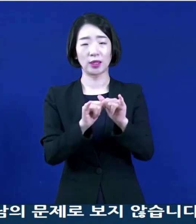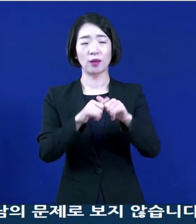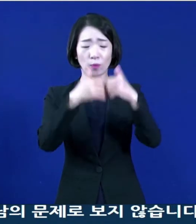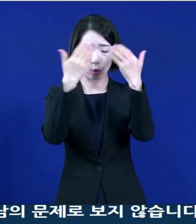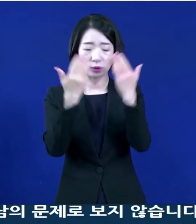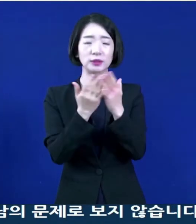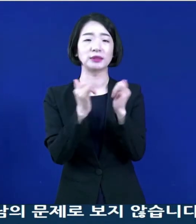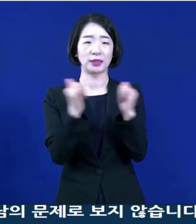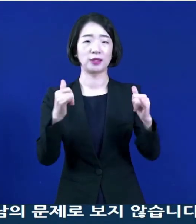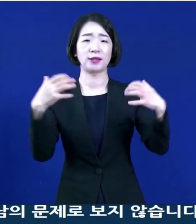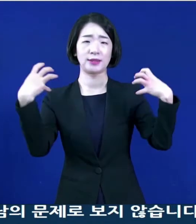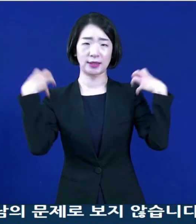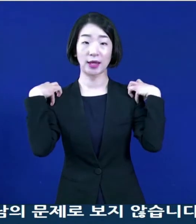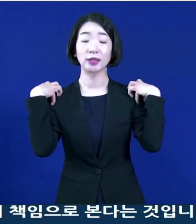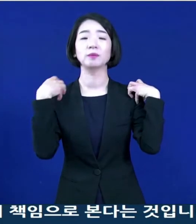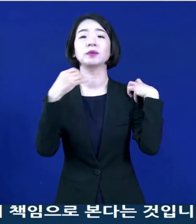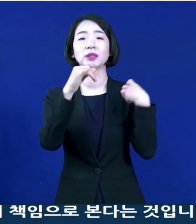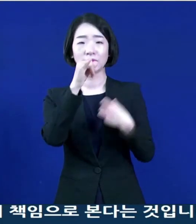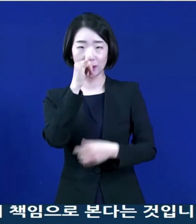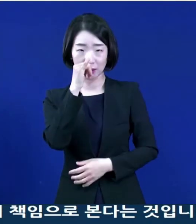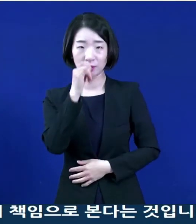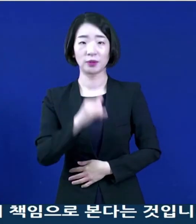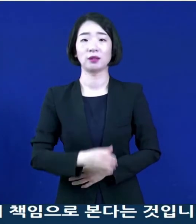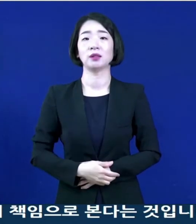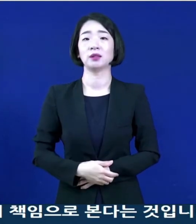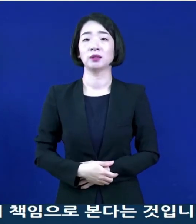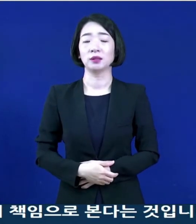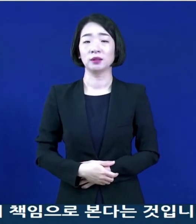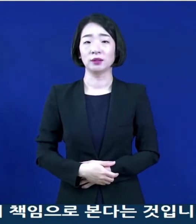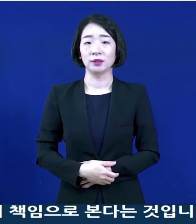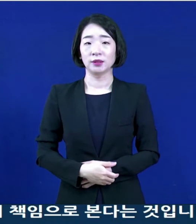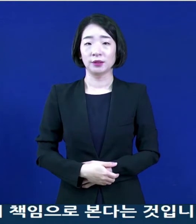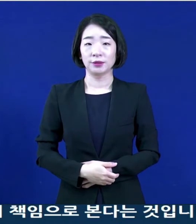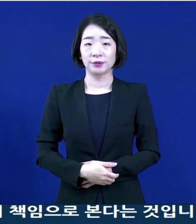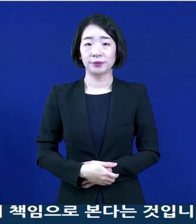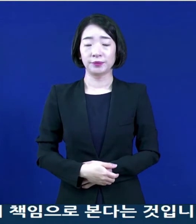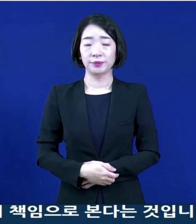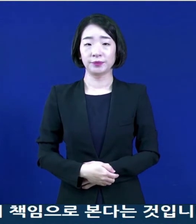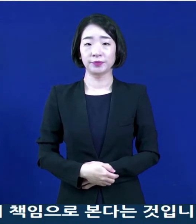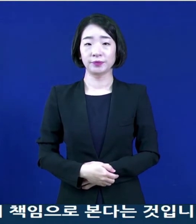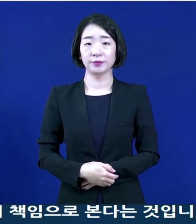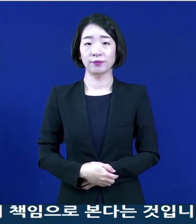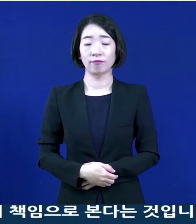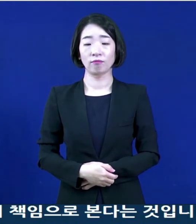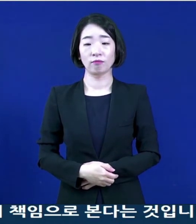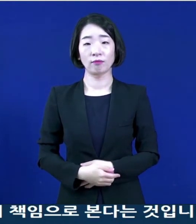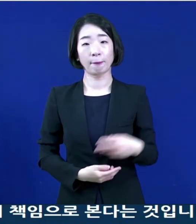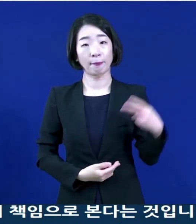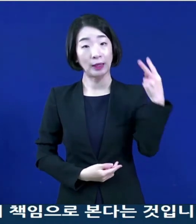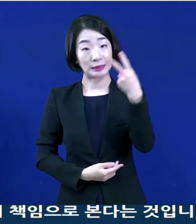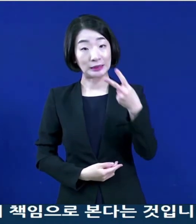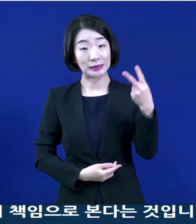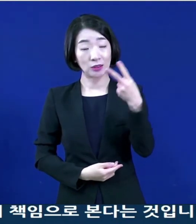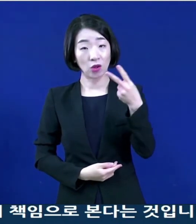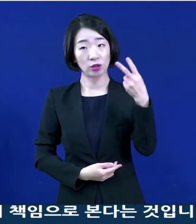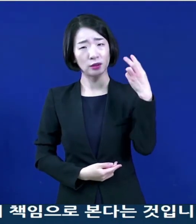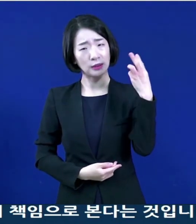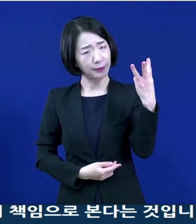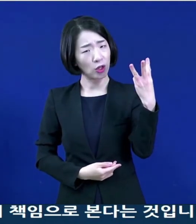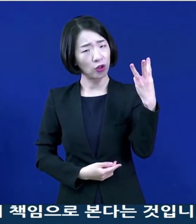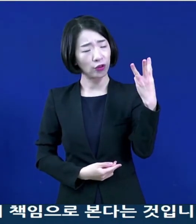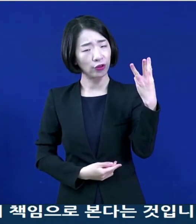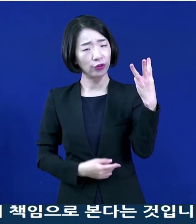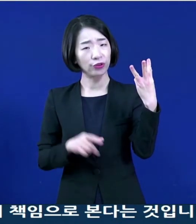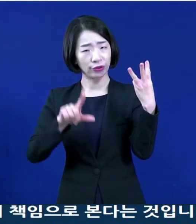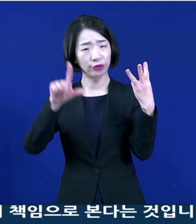이렇게 가르쳐 주고 있습니다. 3년 정도 됐던 것